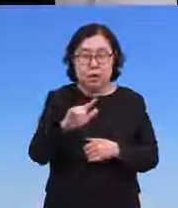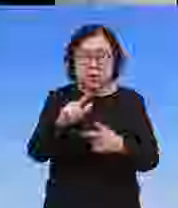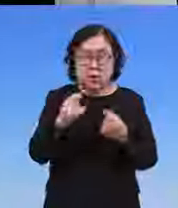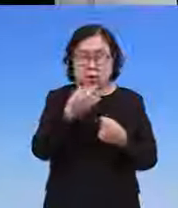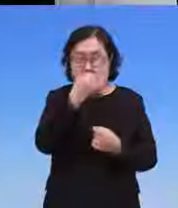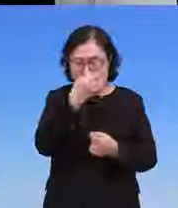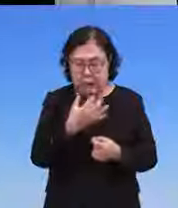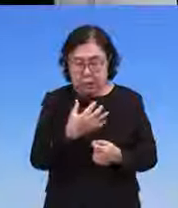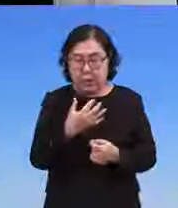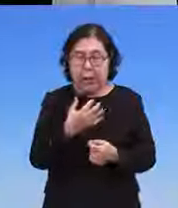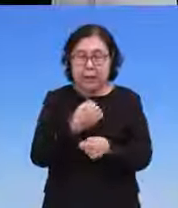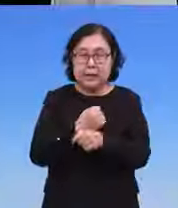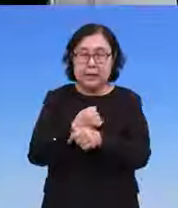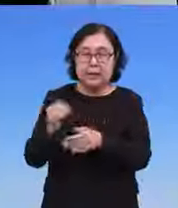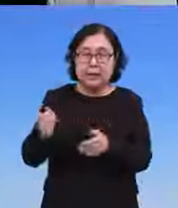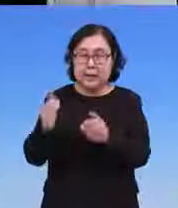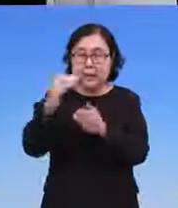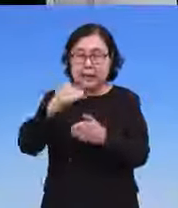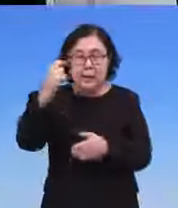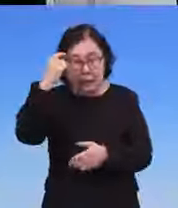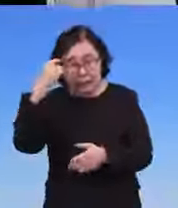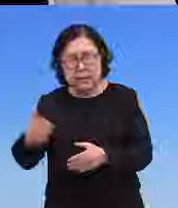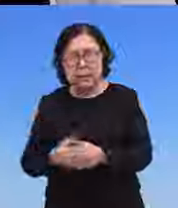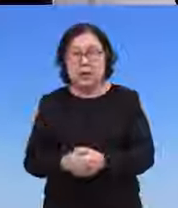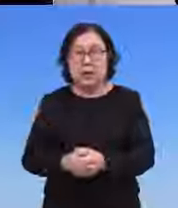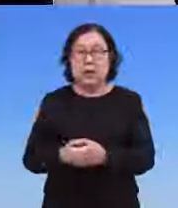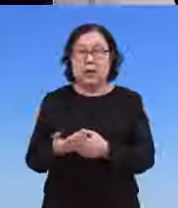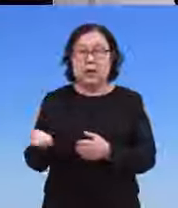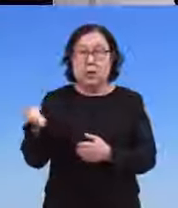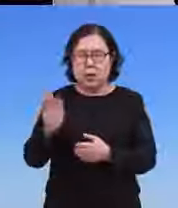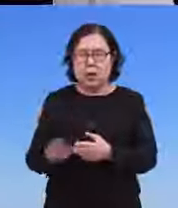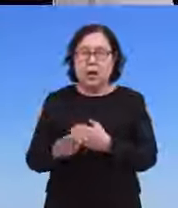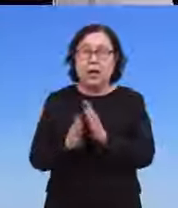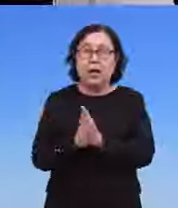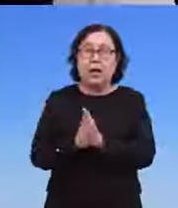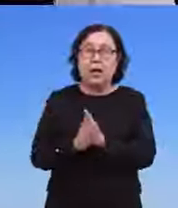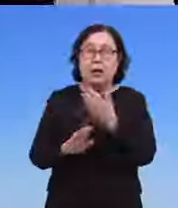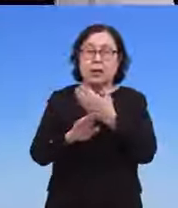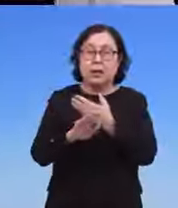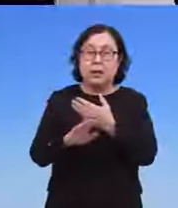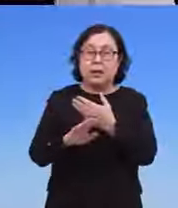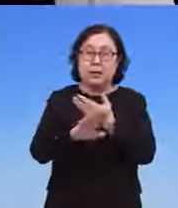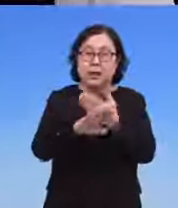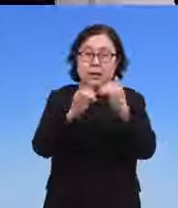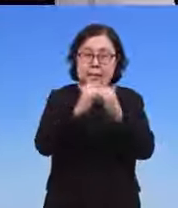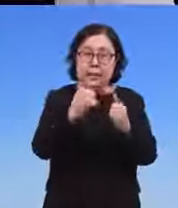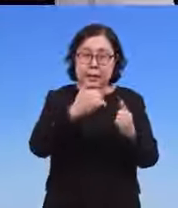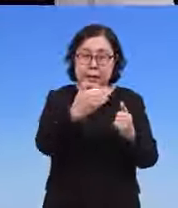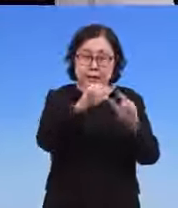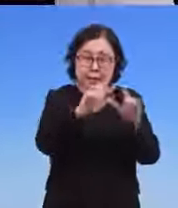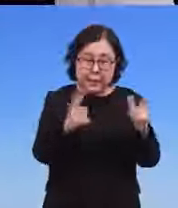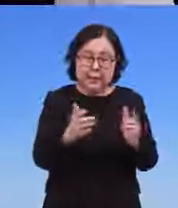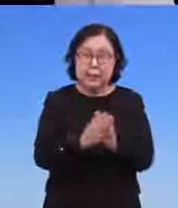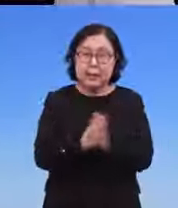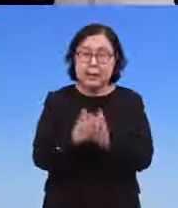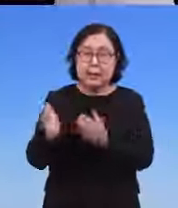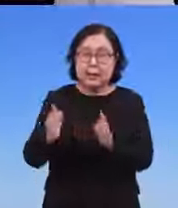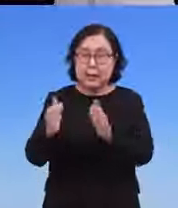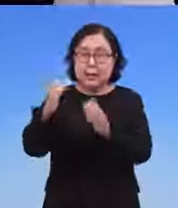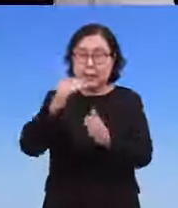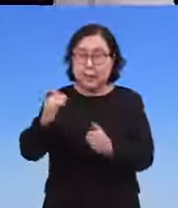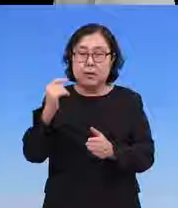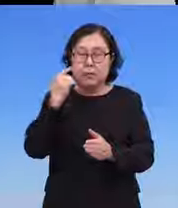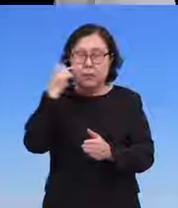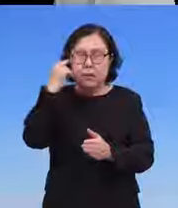길을 가시는지. 그러나 남이 가보지 않은 그 길을 가셔야만 하는 목사님의 번민과 갈등은